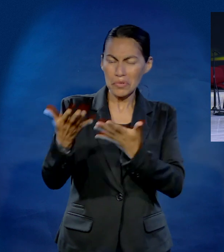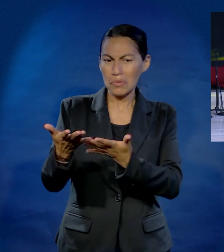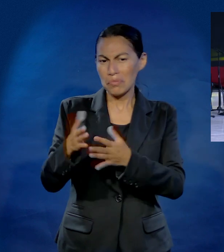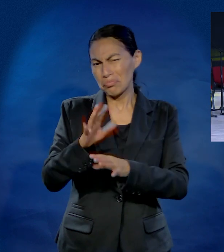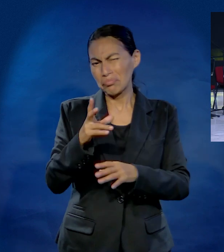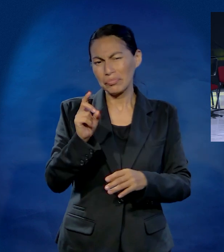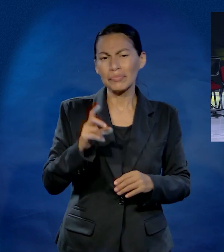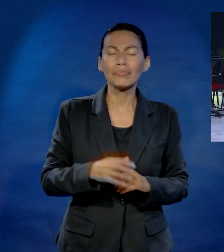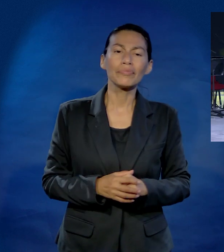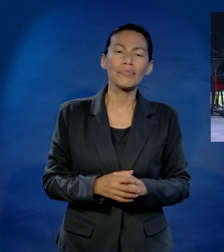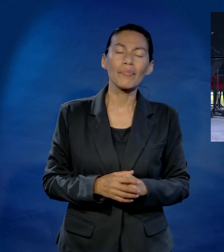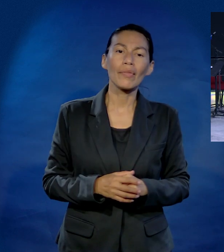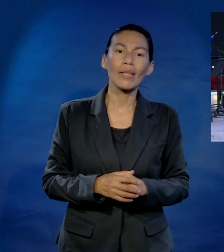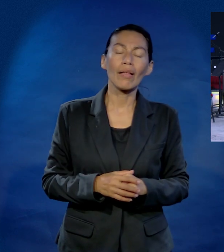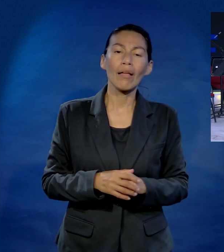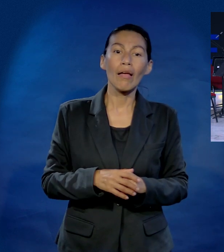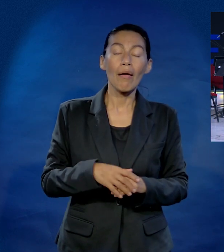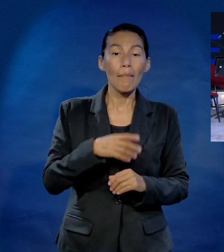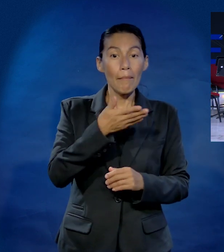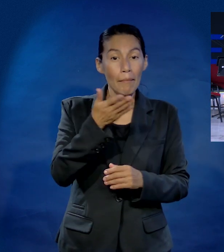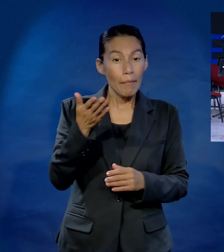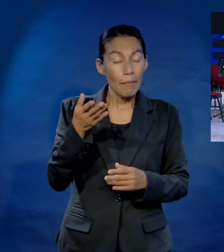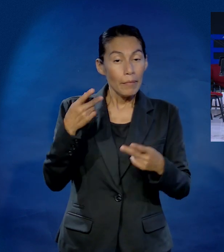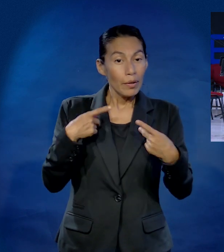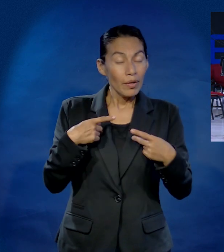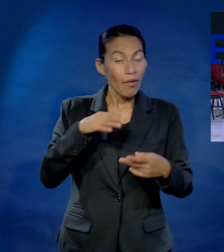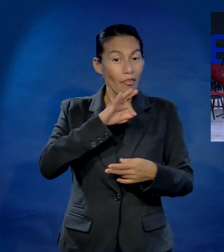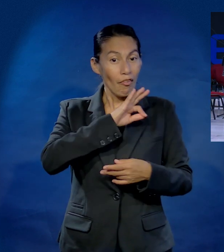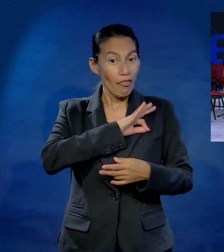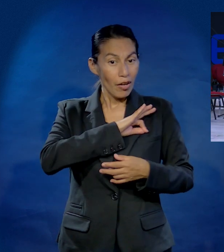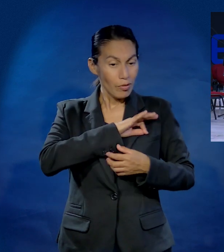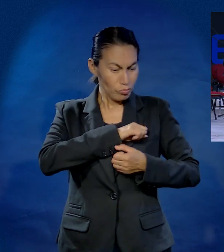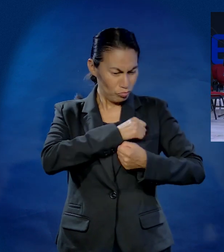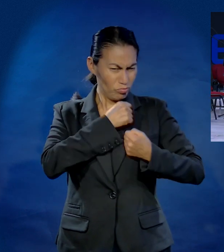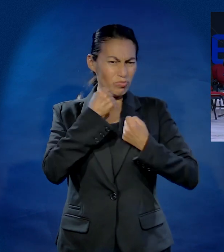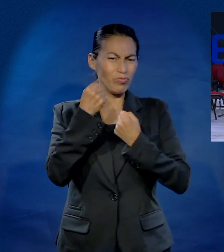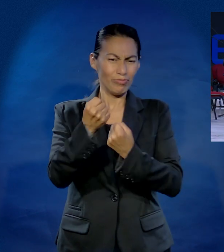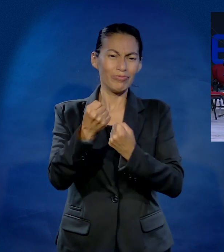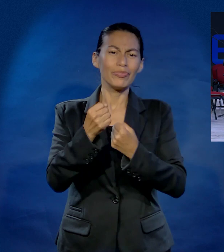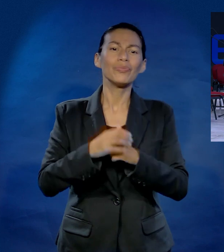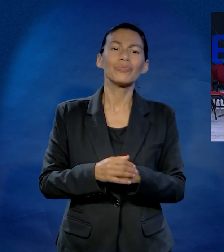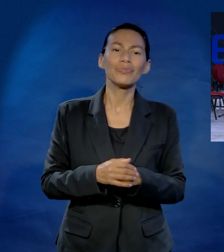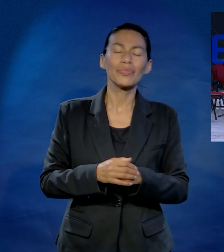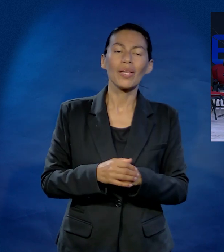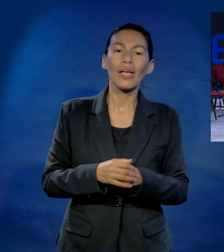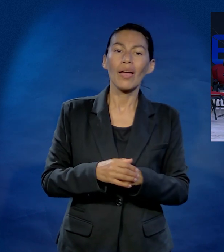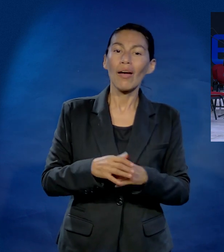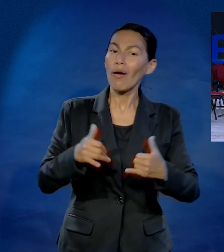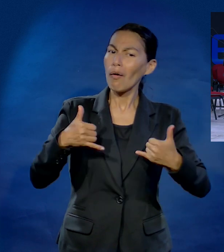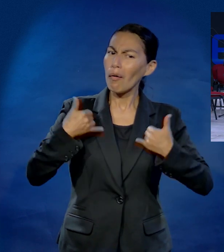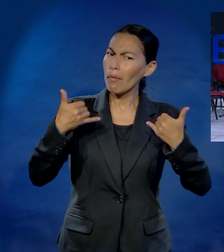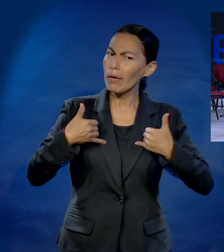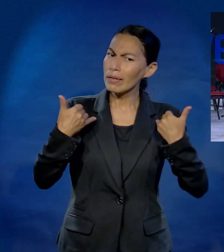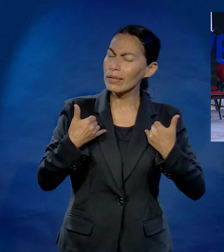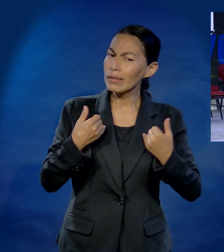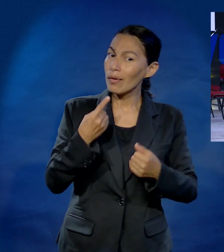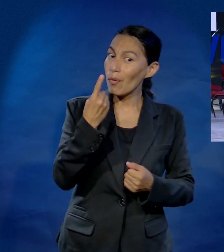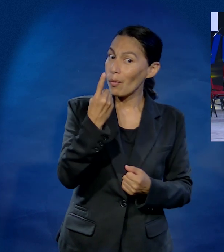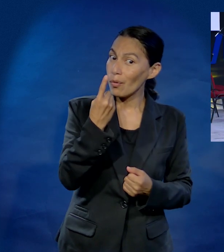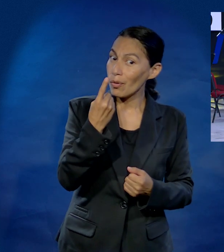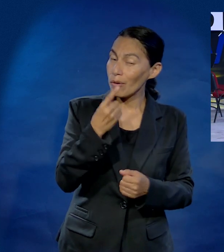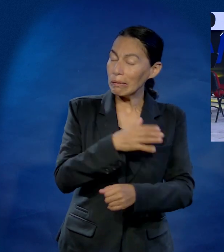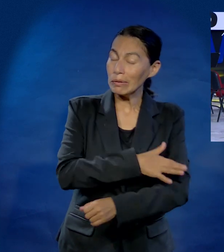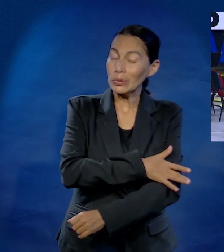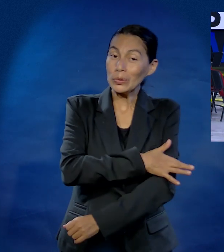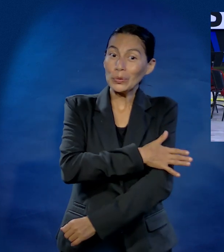ese congreso. Y era un congreso con el propósito de motivar su fe, de animarlos. Dentro de la delegación de